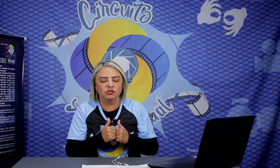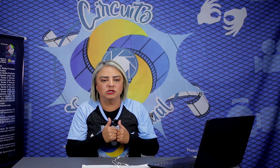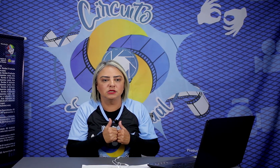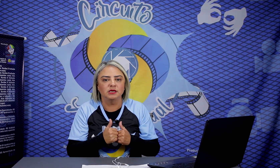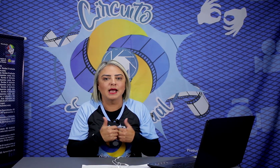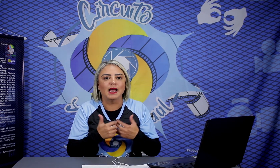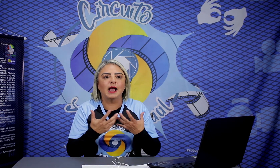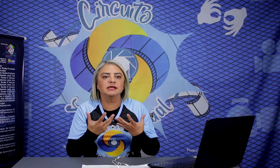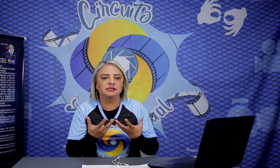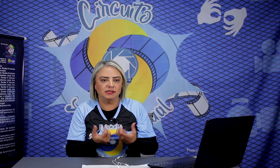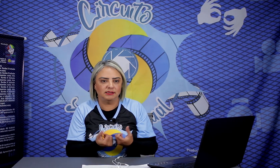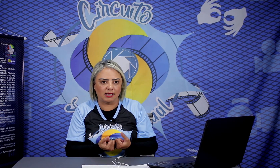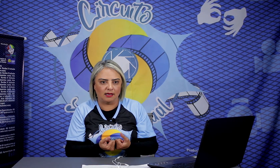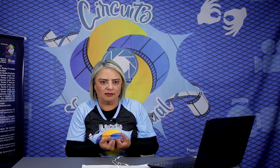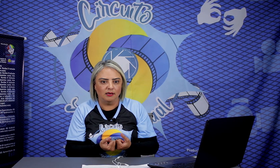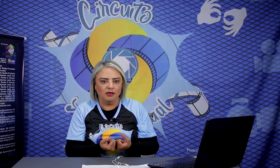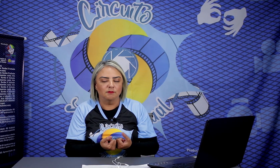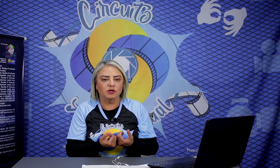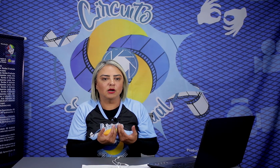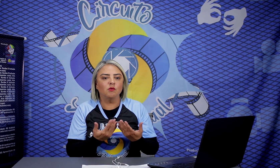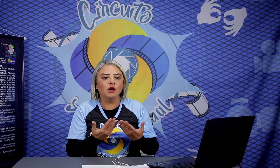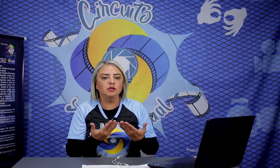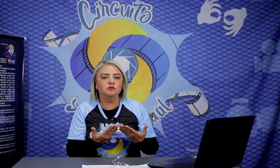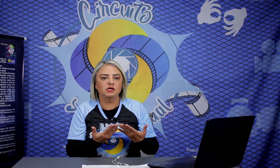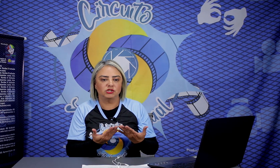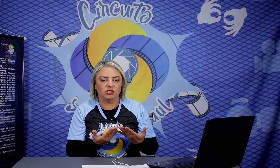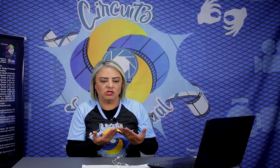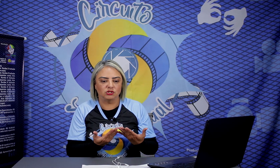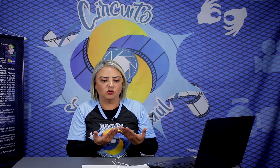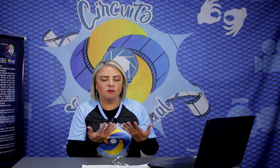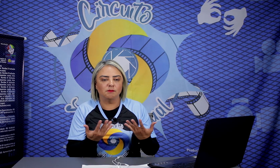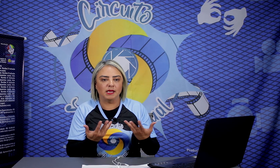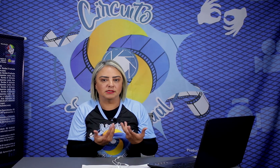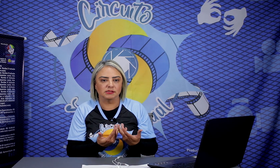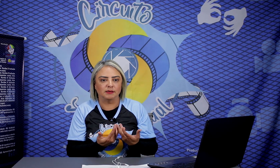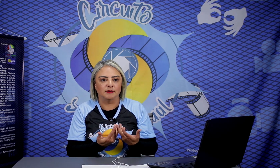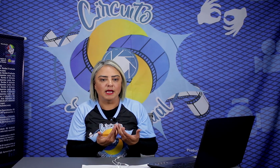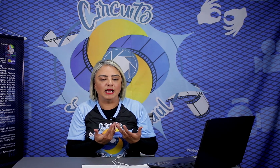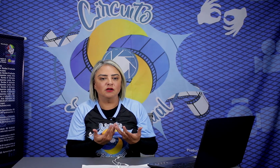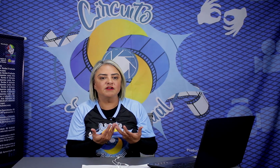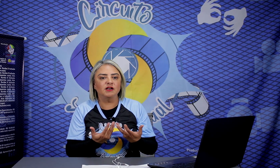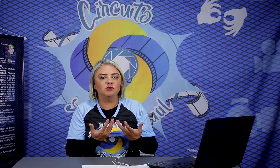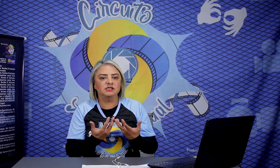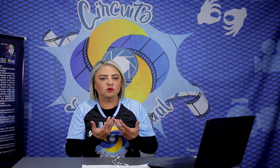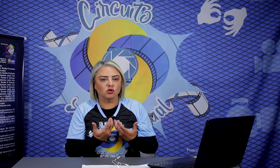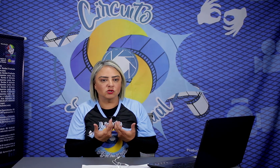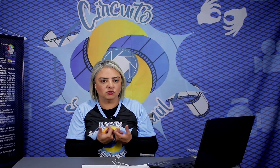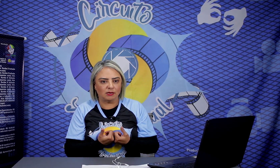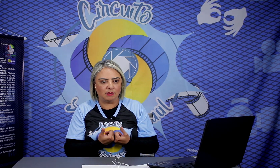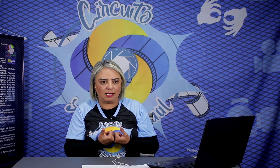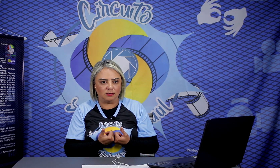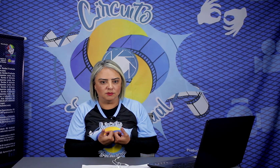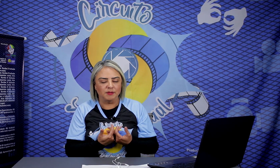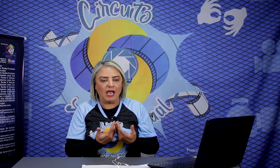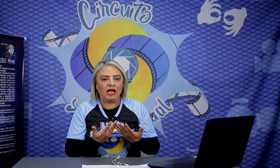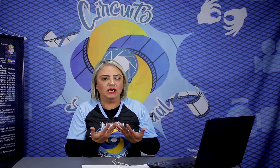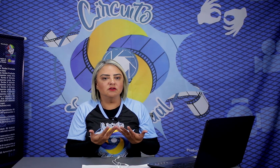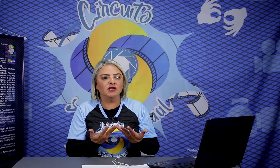pode aceitar. Porque quando a gente começa a não valorizar o nosso trabalho, a não